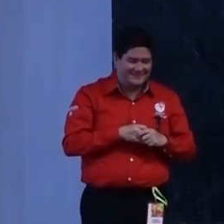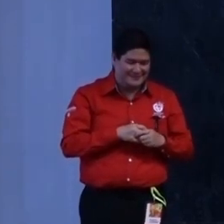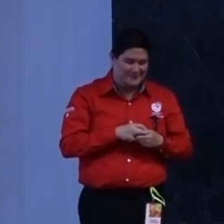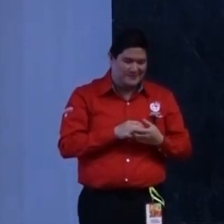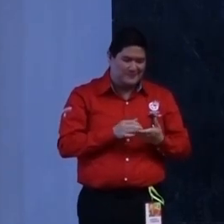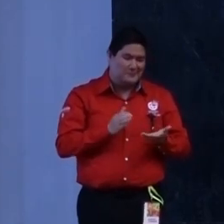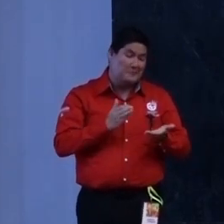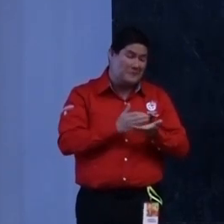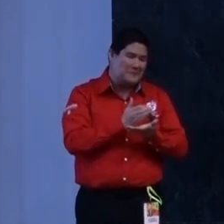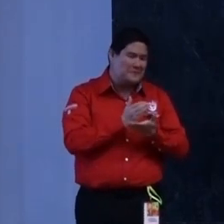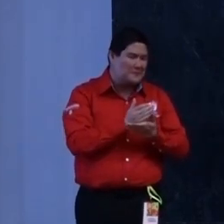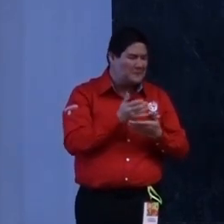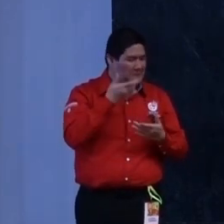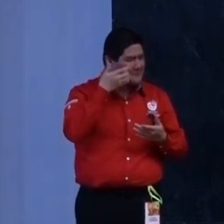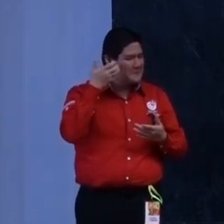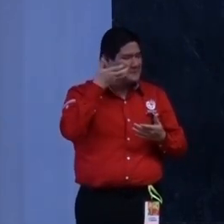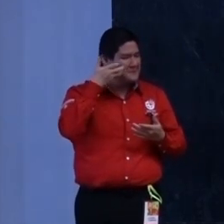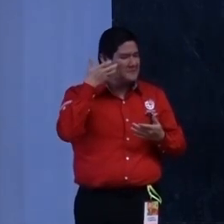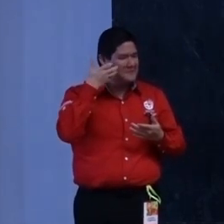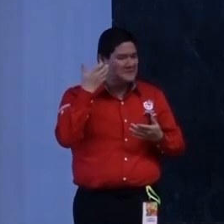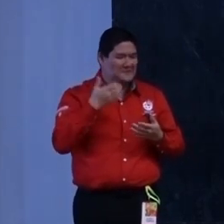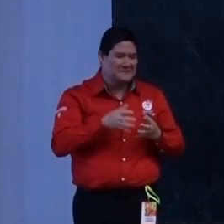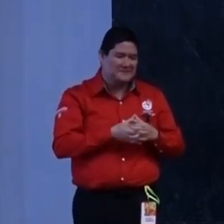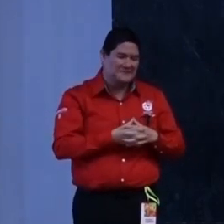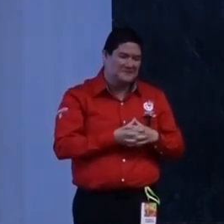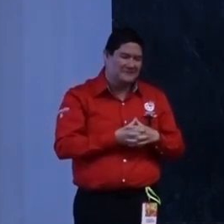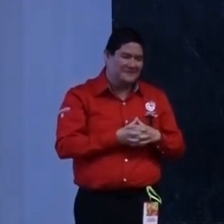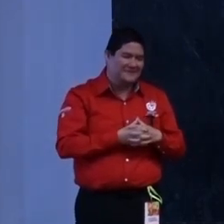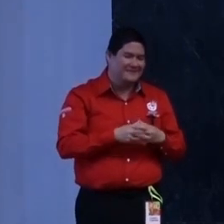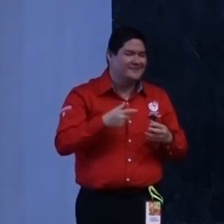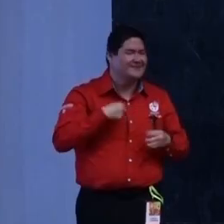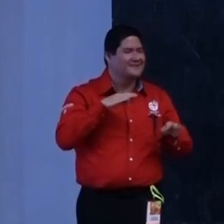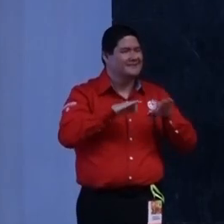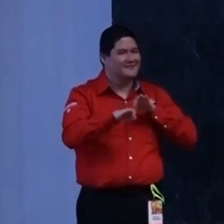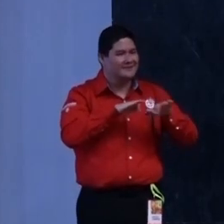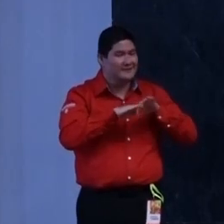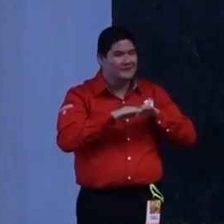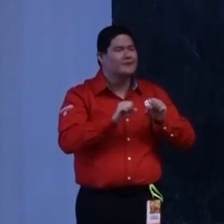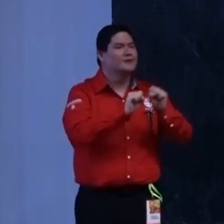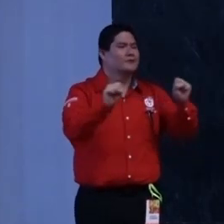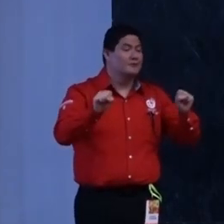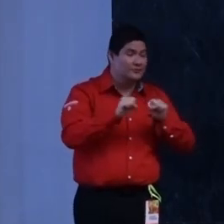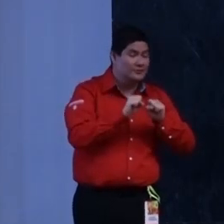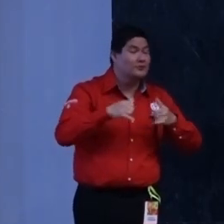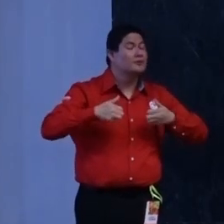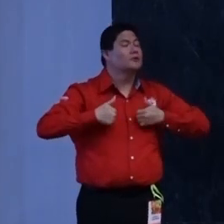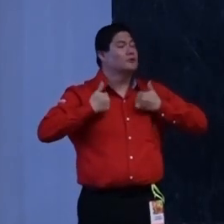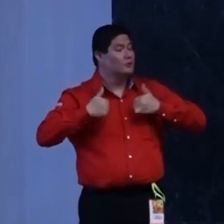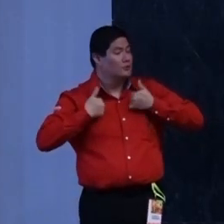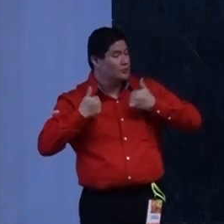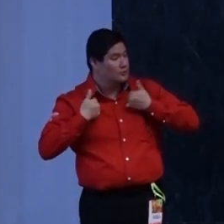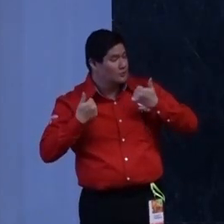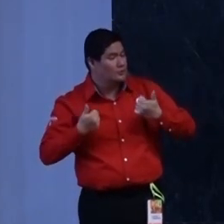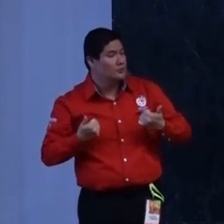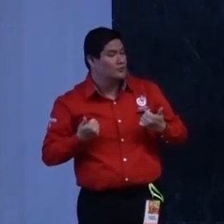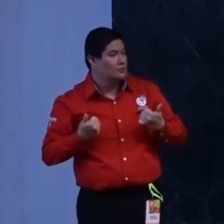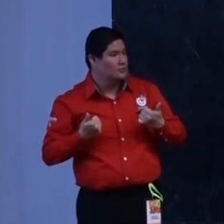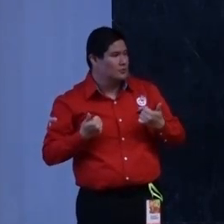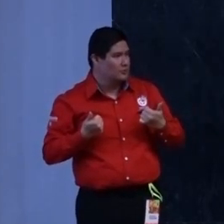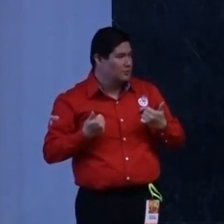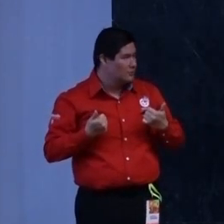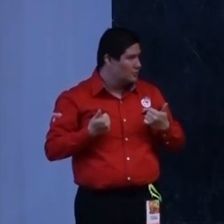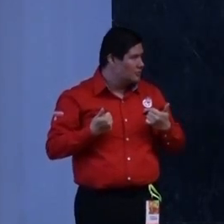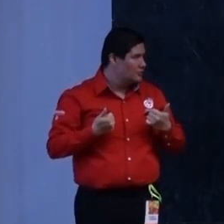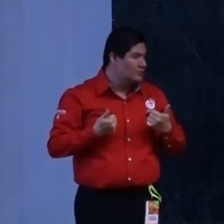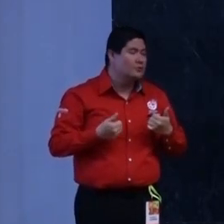aquí, en el área de verdad. Sí. Y bueno, yo trabajo también en un salón de clases con adolescentes. Y la adolescencia